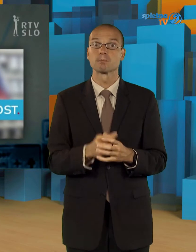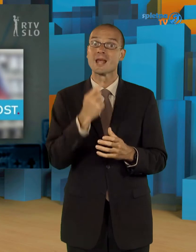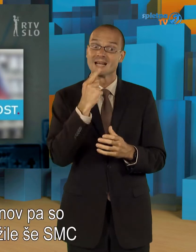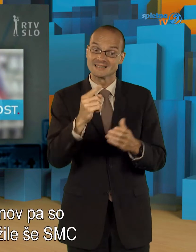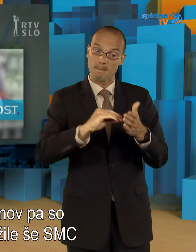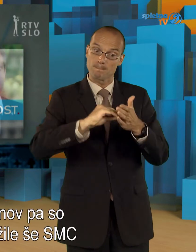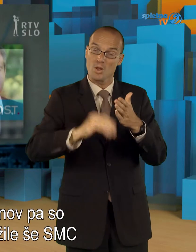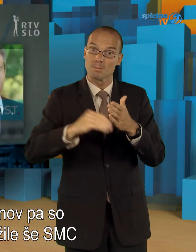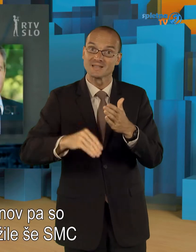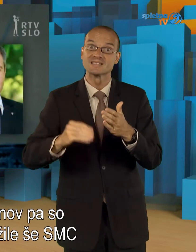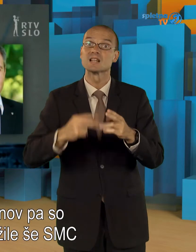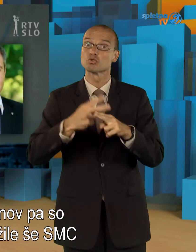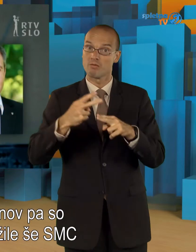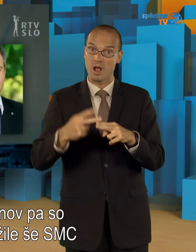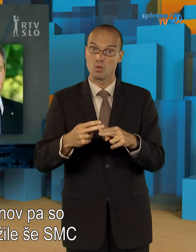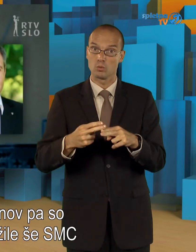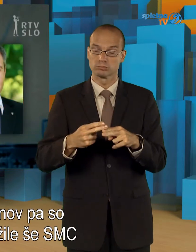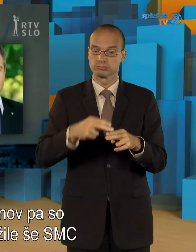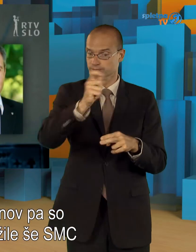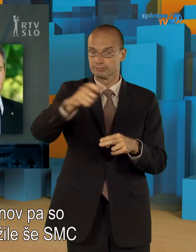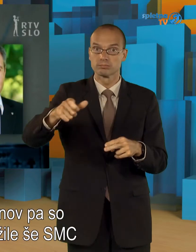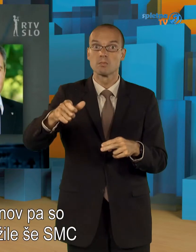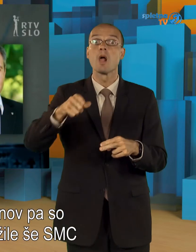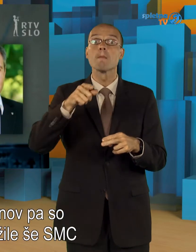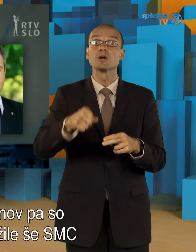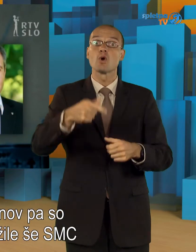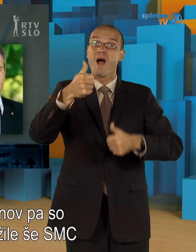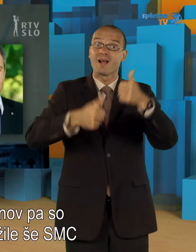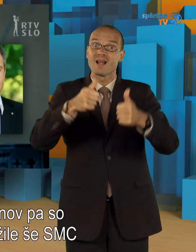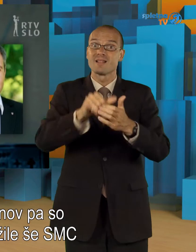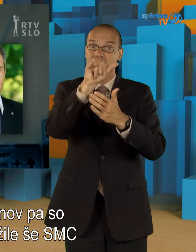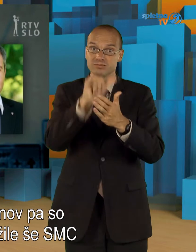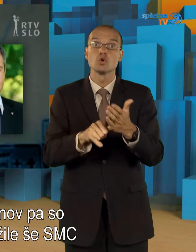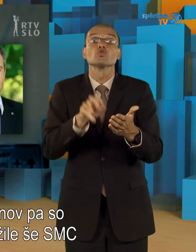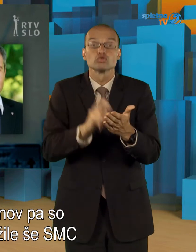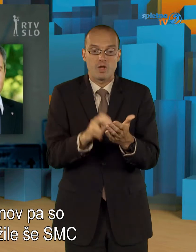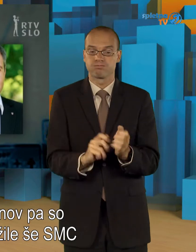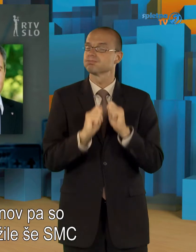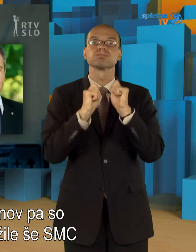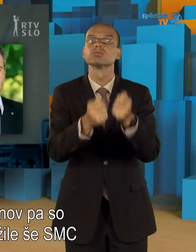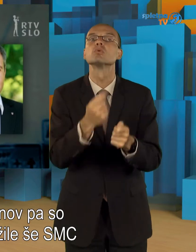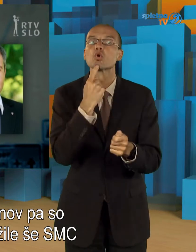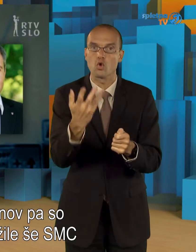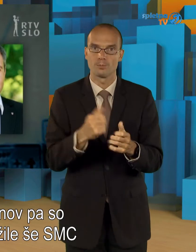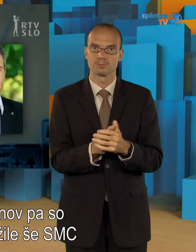S podpisi državljanov pa so kandidatne liste vložile še stranka Mira Cerarja, Verjamem,